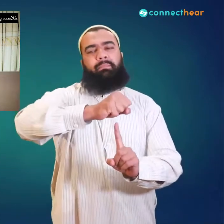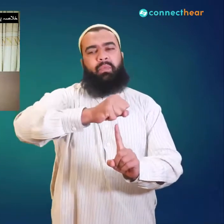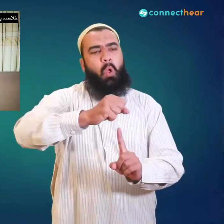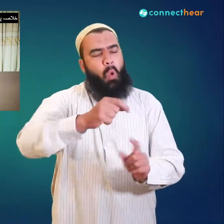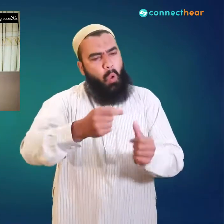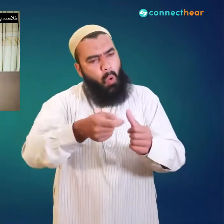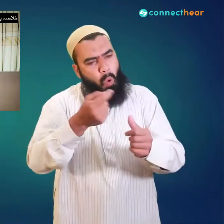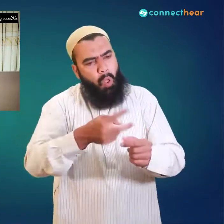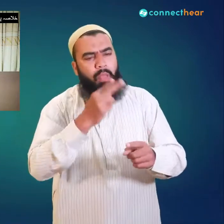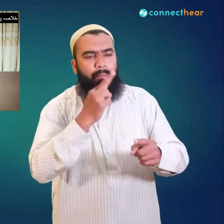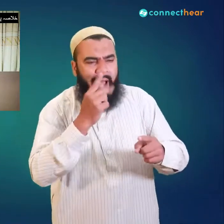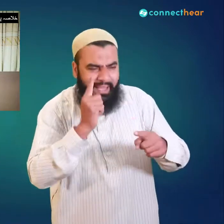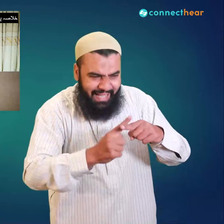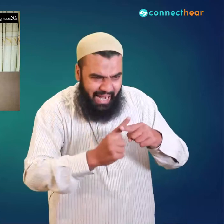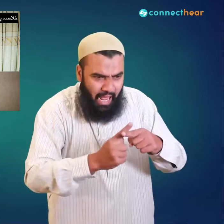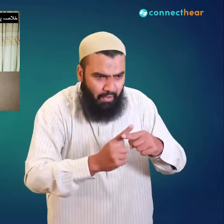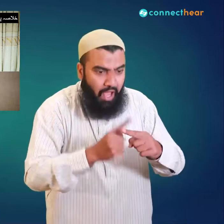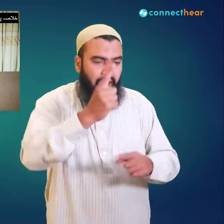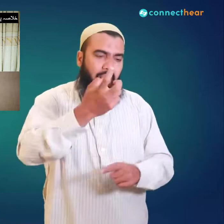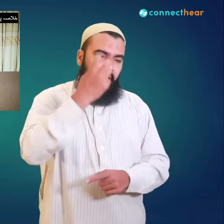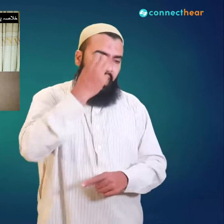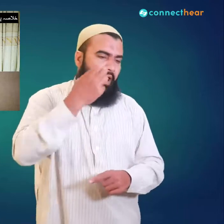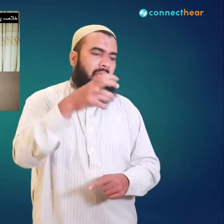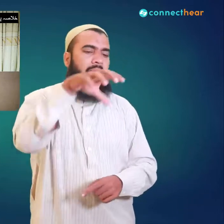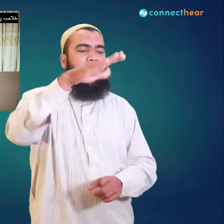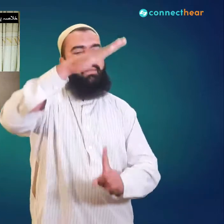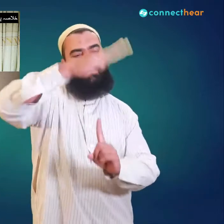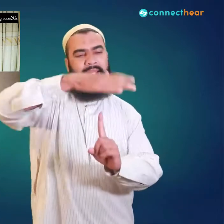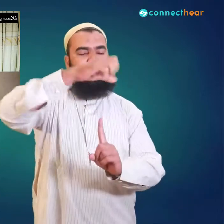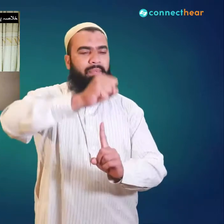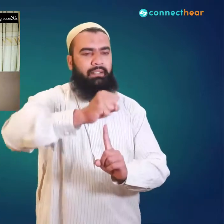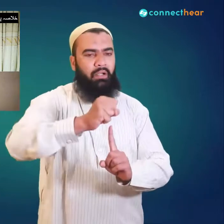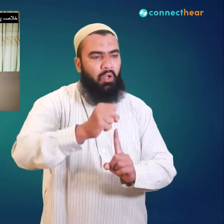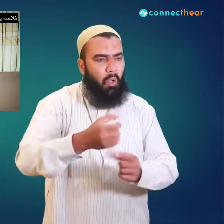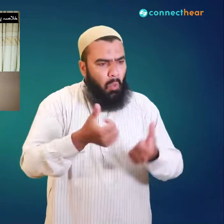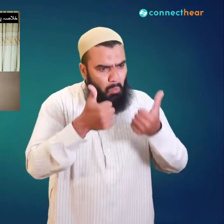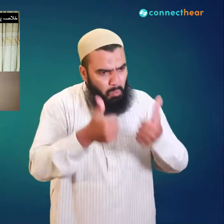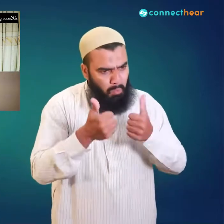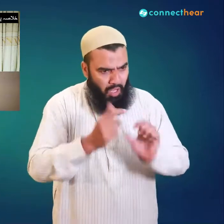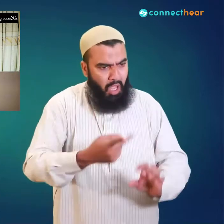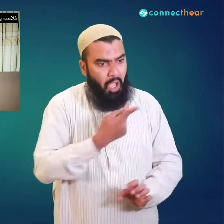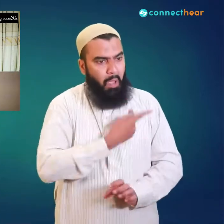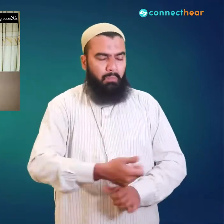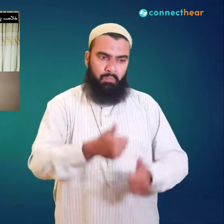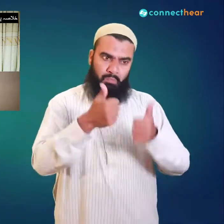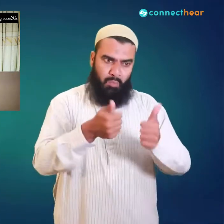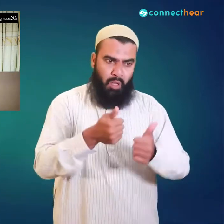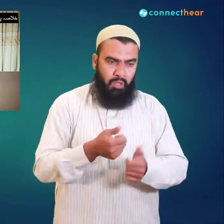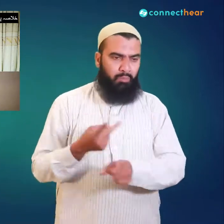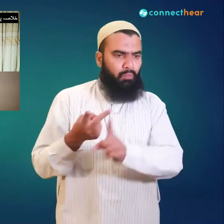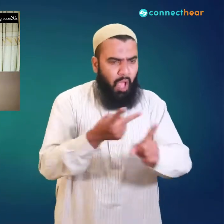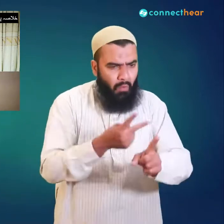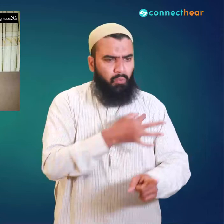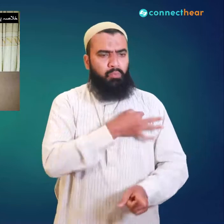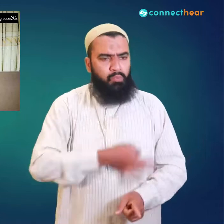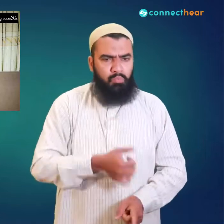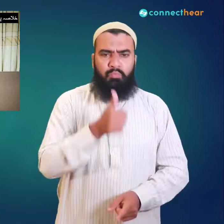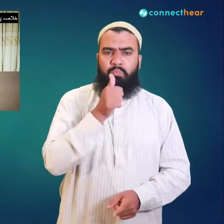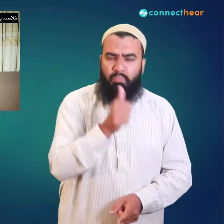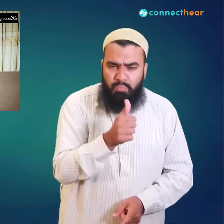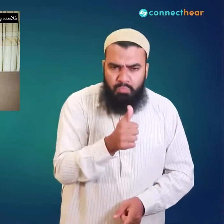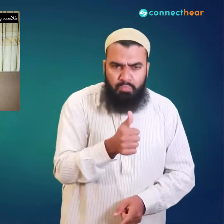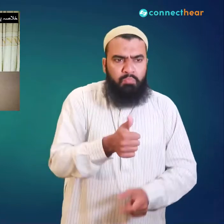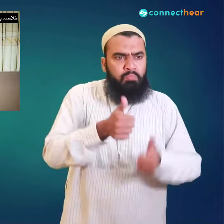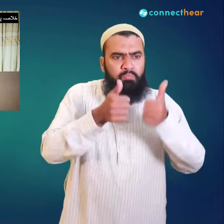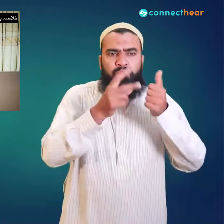کہ جب اللہ نے ان پر نعمت کر دی اور ان کو اپنا فضل عطا فرما دیا، اب اس کے بعد انہوں نے